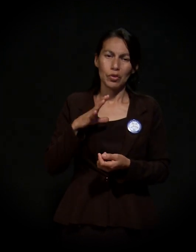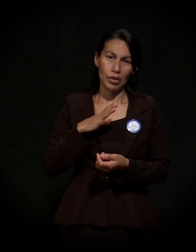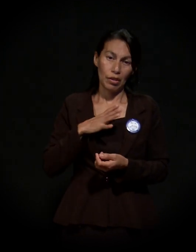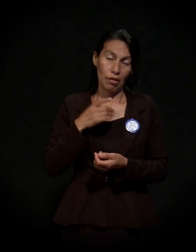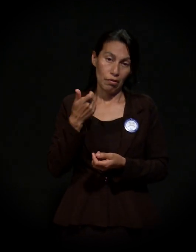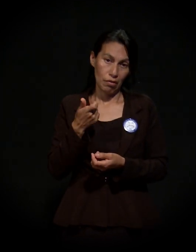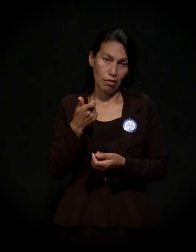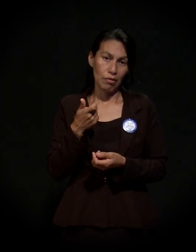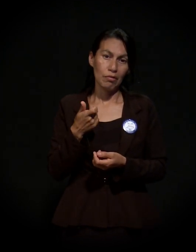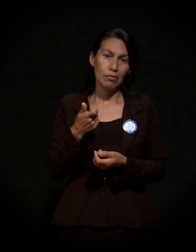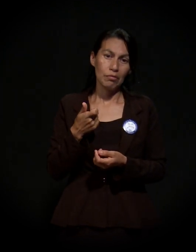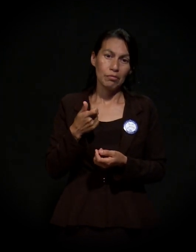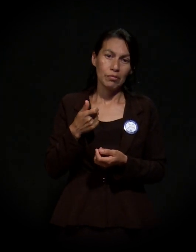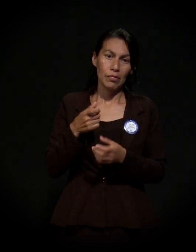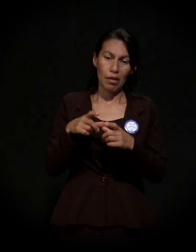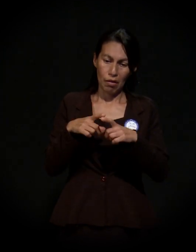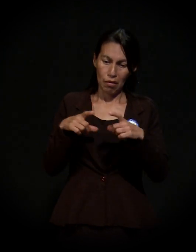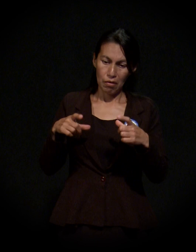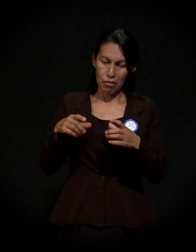llevé mi ofrenda.